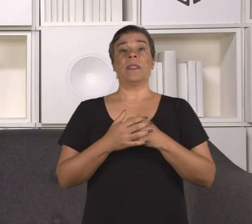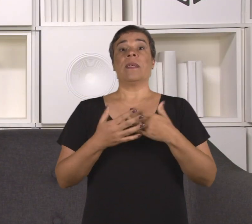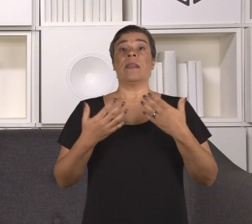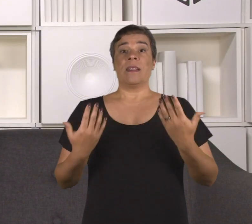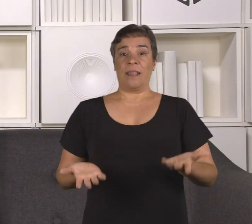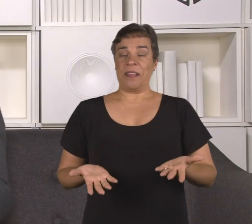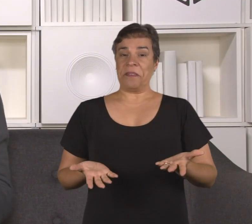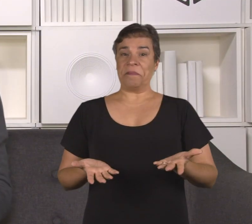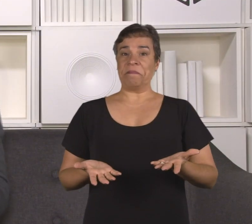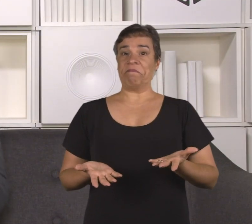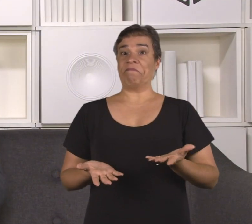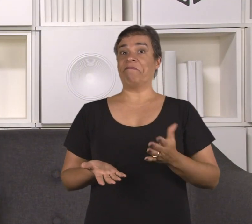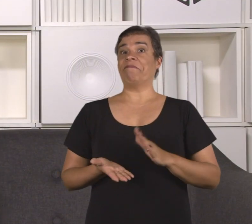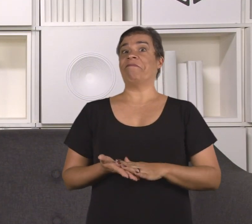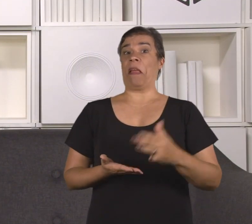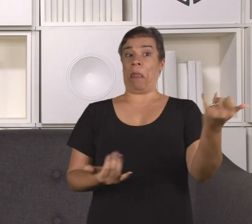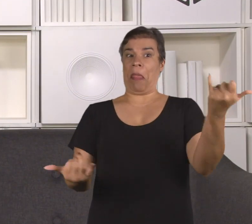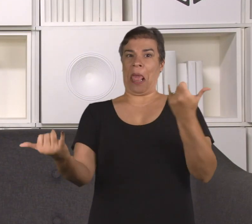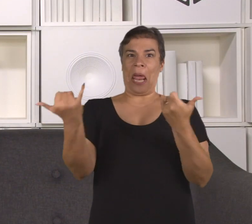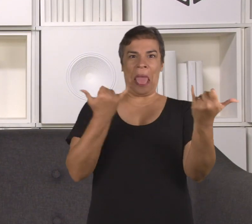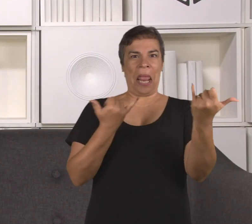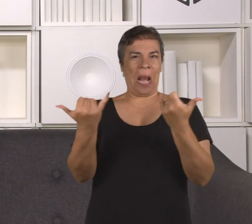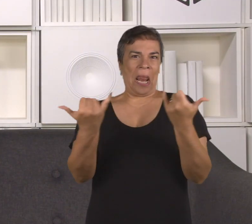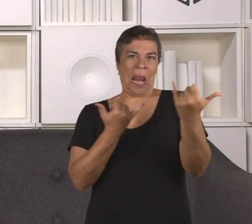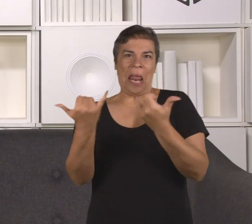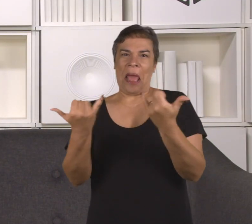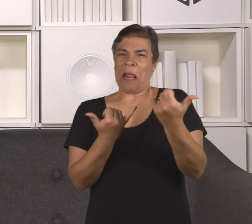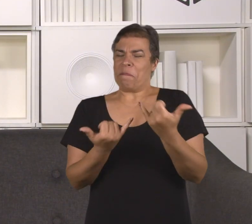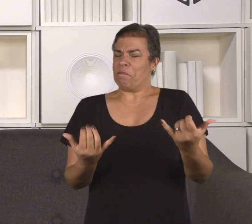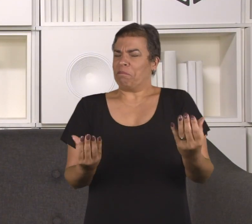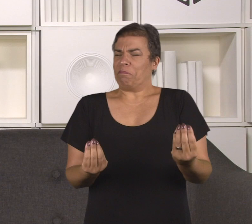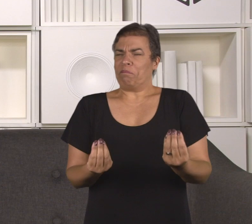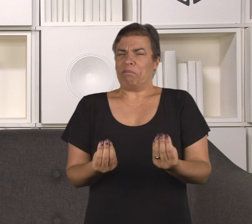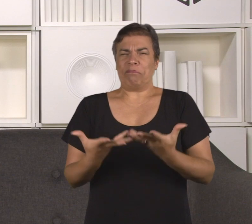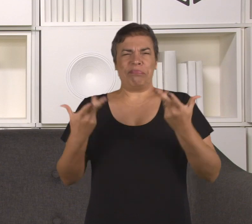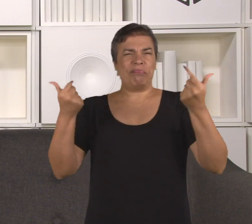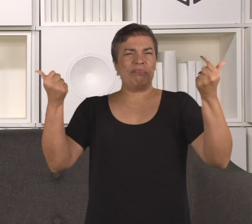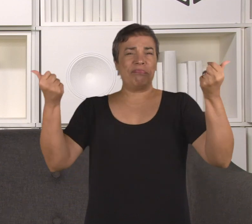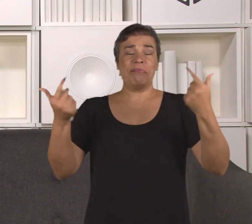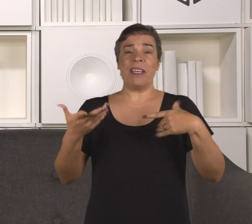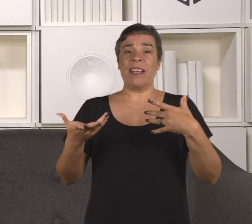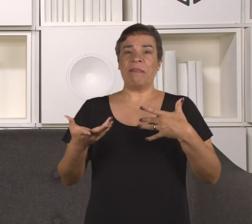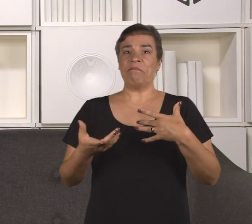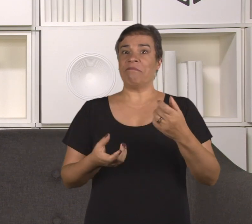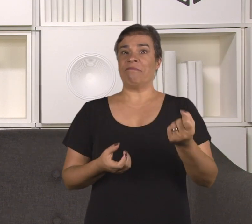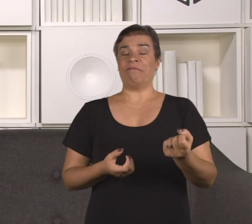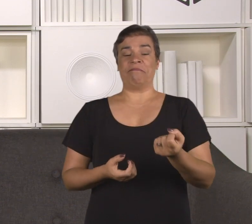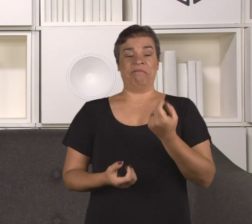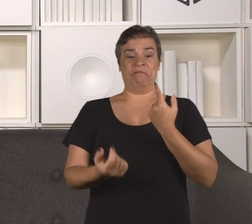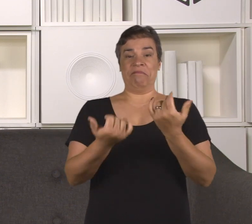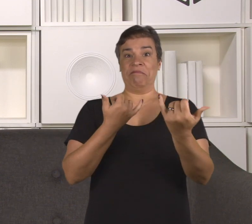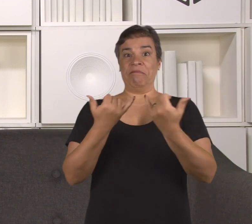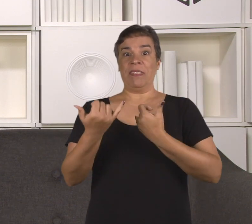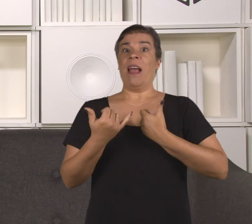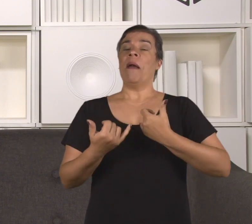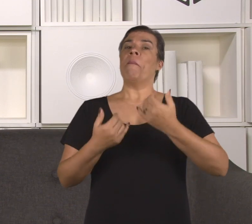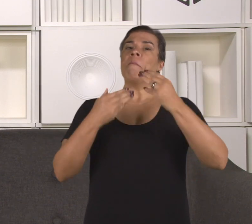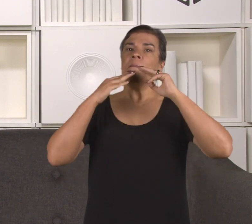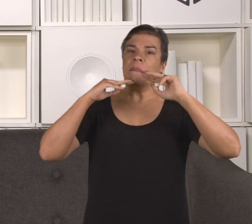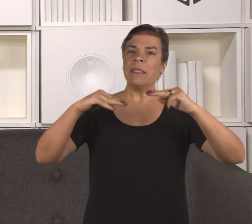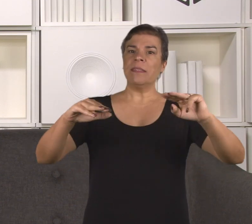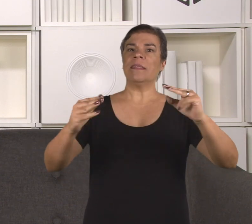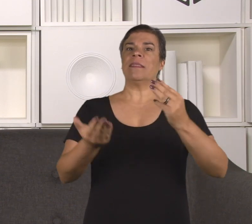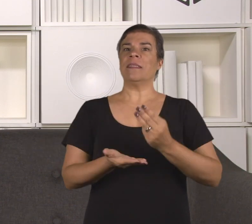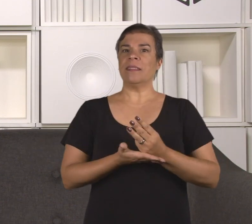Então, recebo cada notícia maravilhosa, extraordinária. Recebi mensagem dos meus